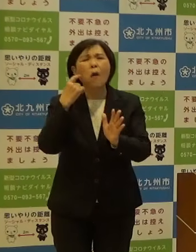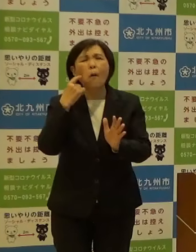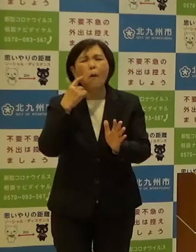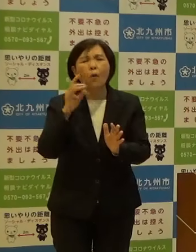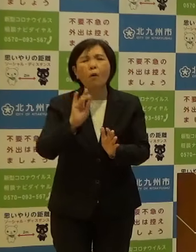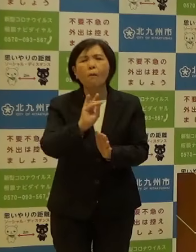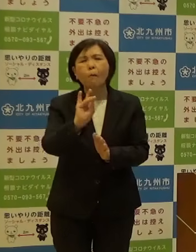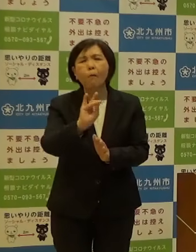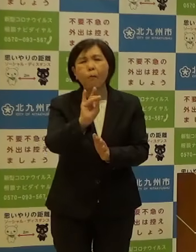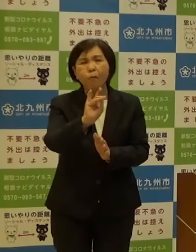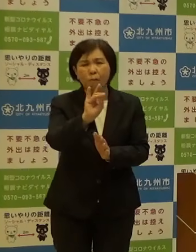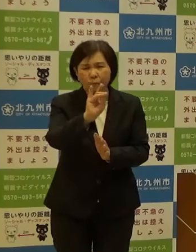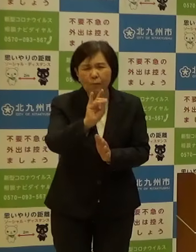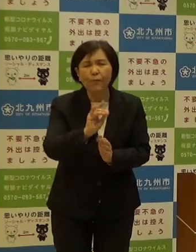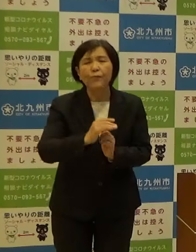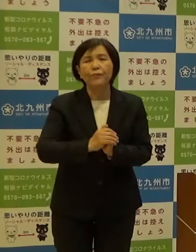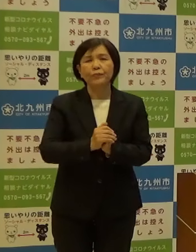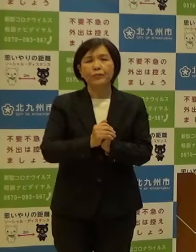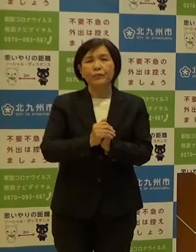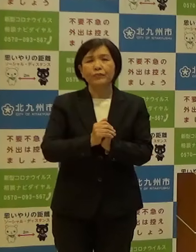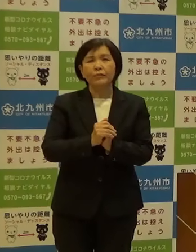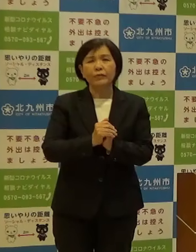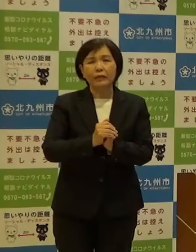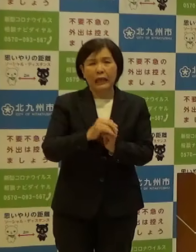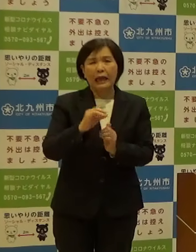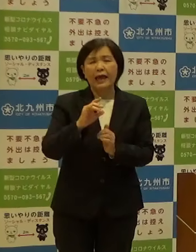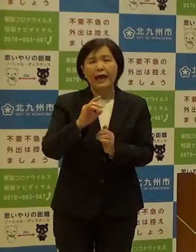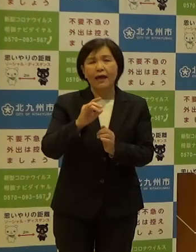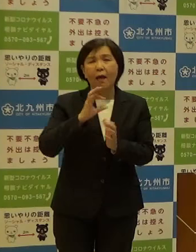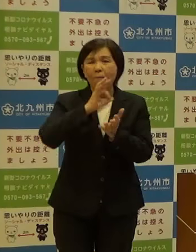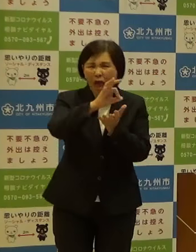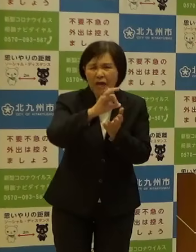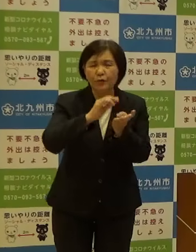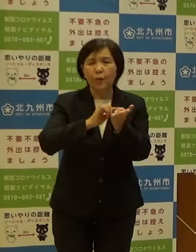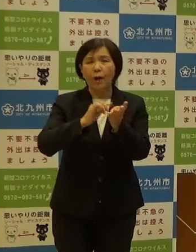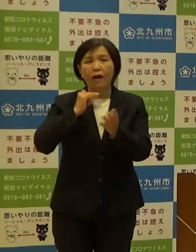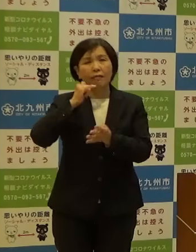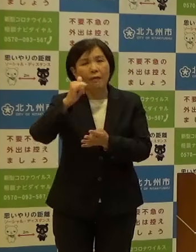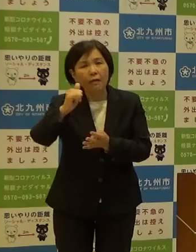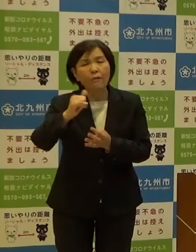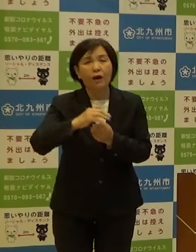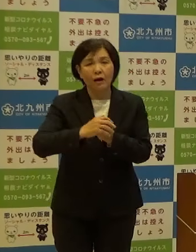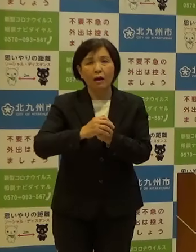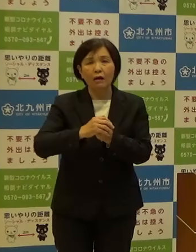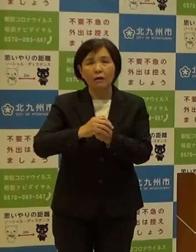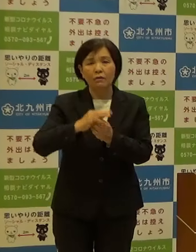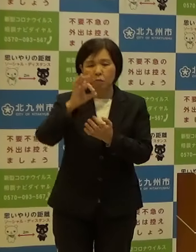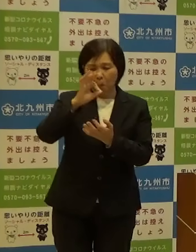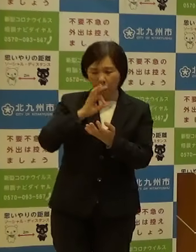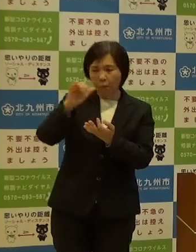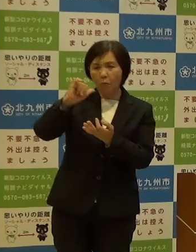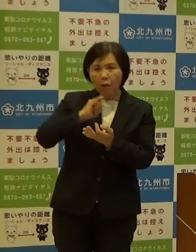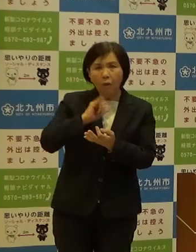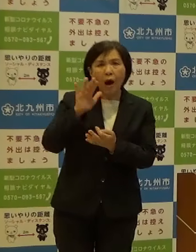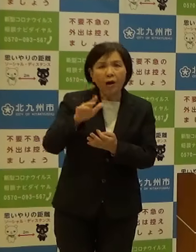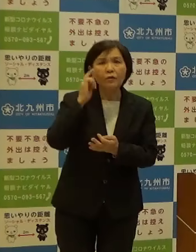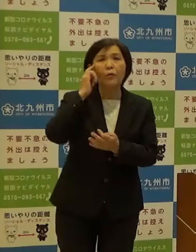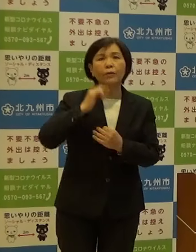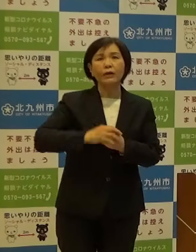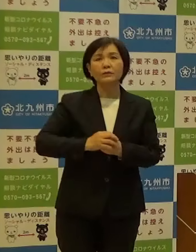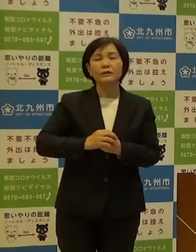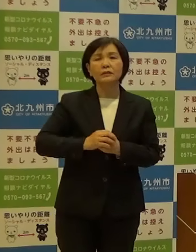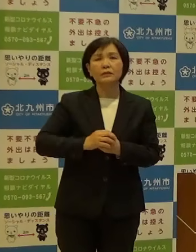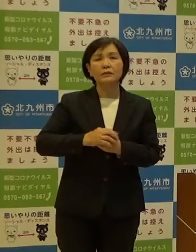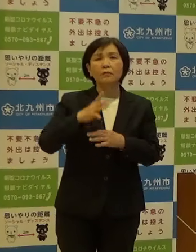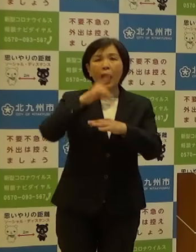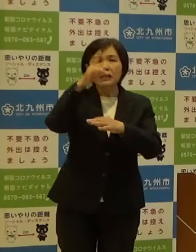ね、いろんなことで、この詐欺メールや電話というものがやってまいります。まず銀